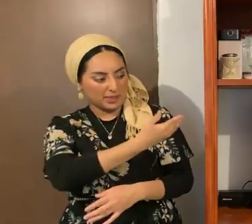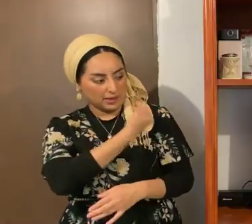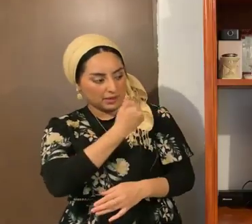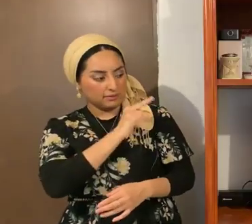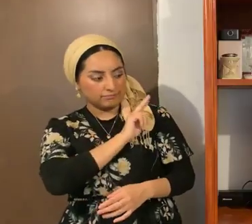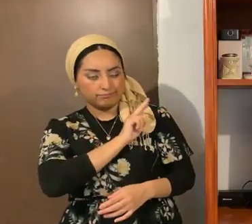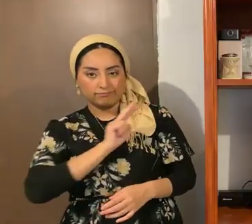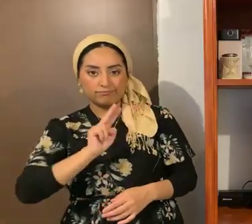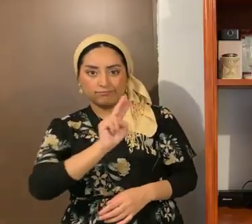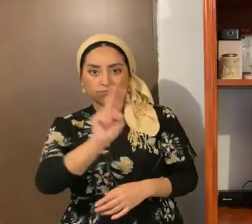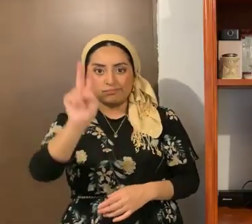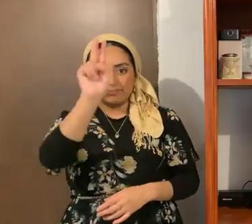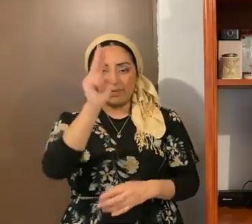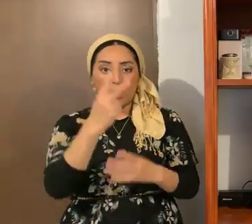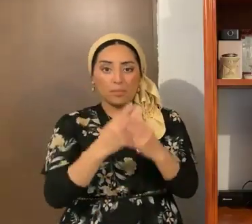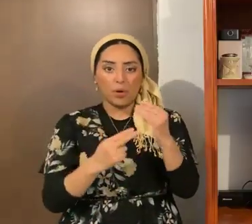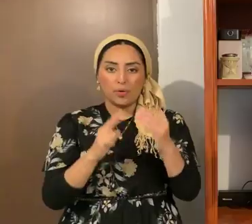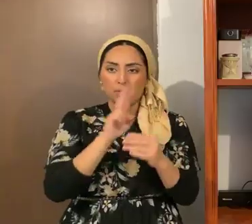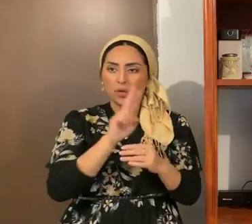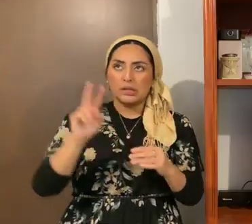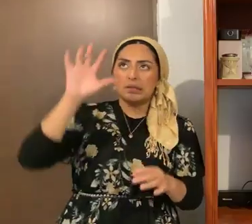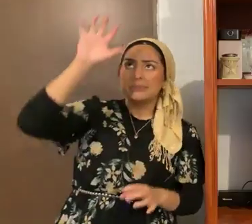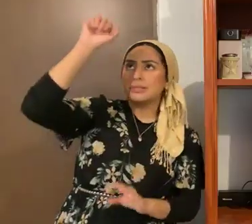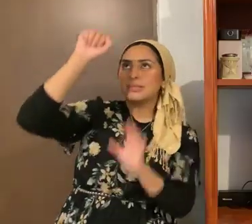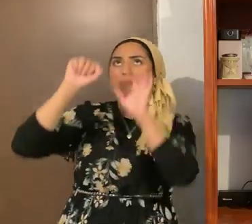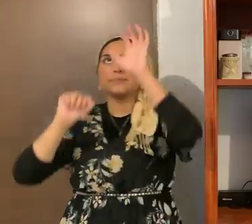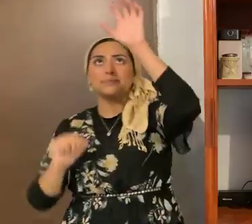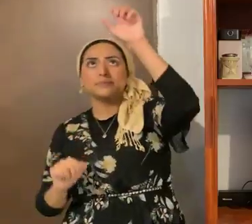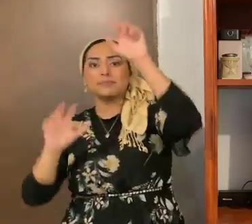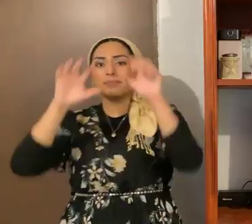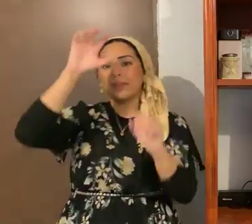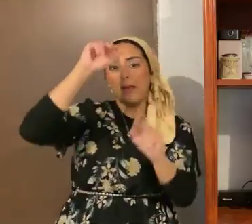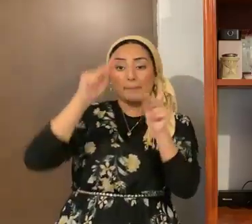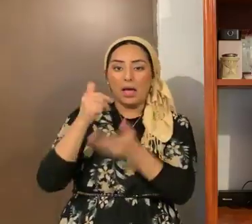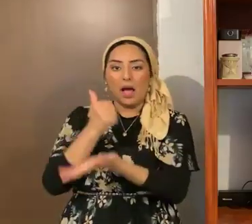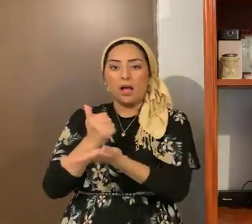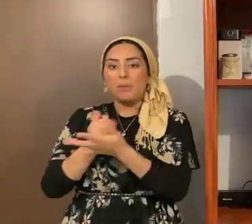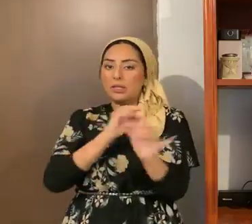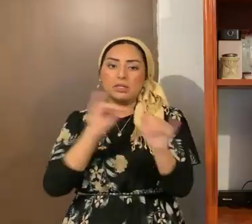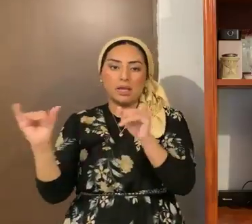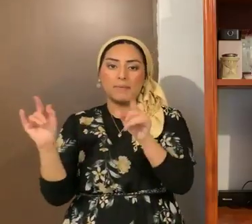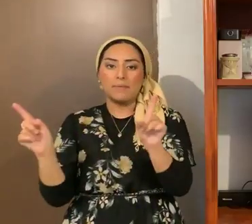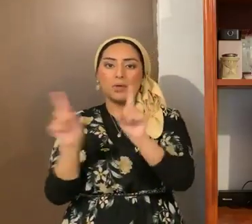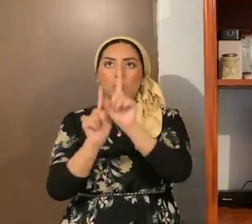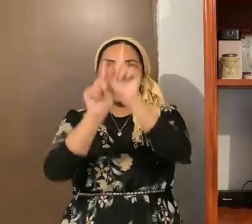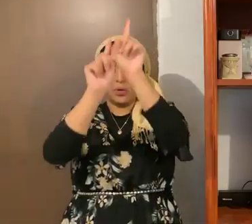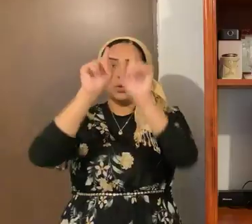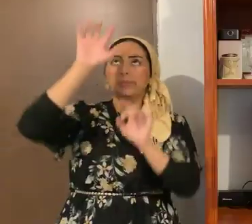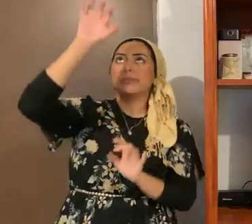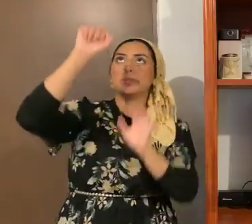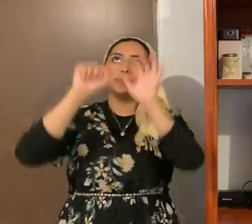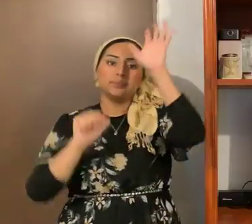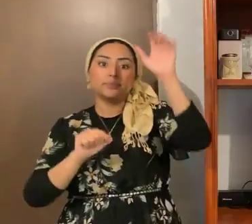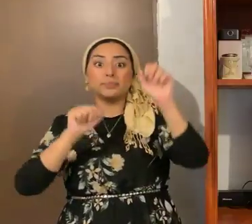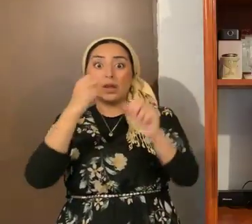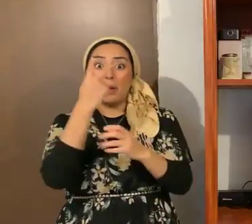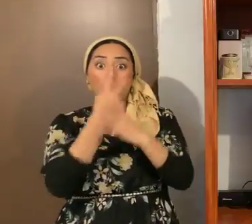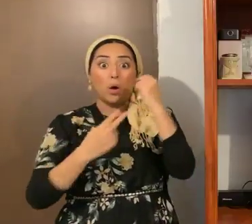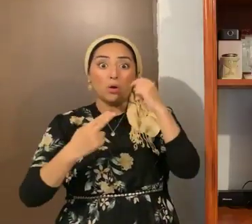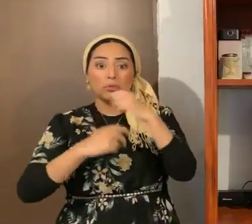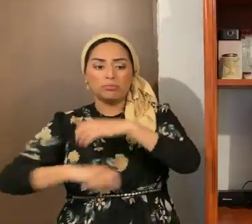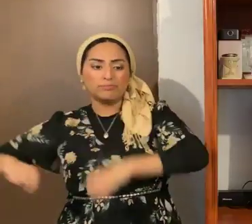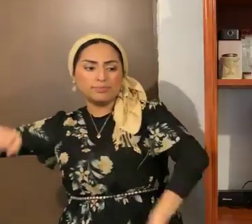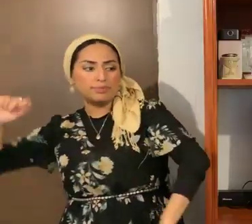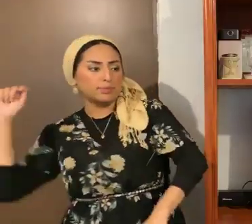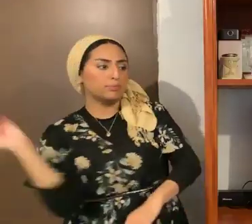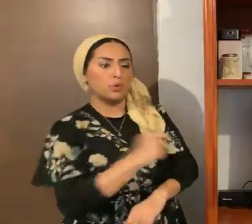Israel. Y subió Jonatán trepando con sus manos y sus pies, y tras él su paje de armas. Y los que caían delante de Jonatán, su paje de armas que iba